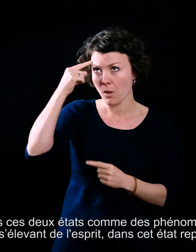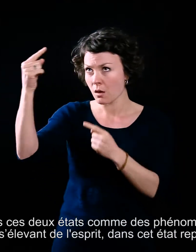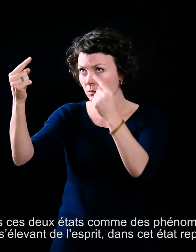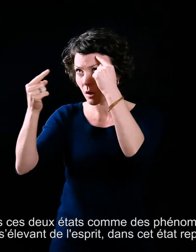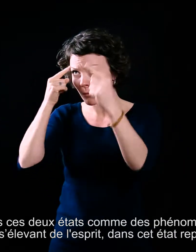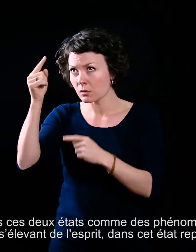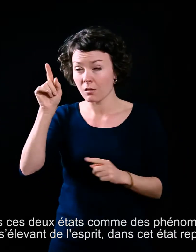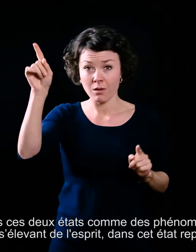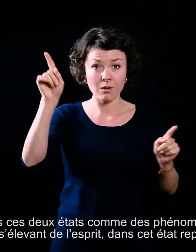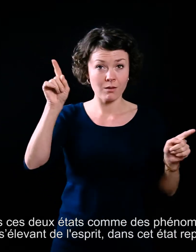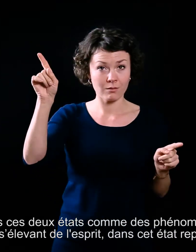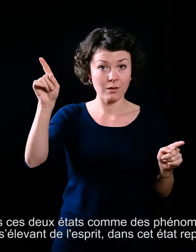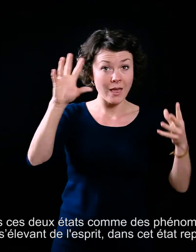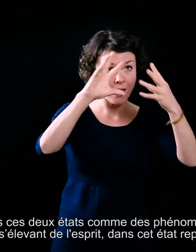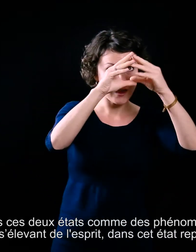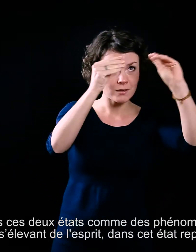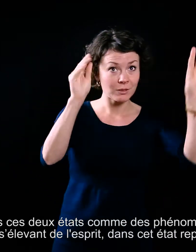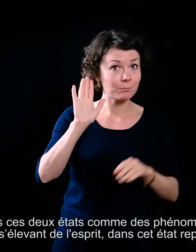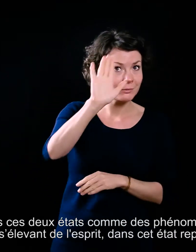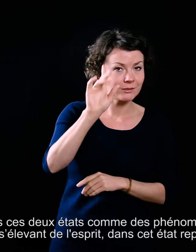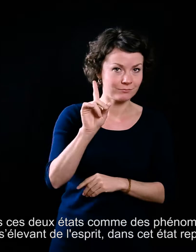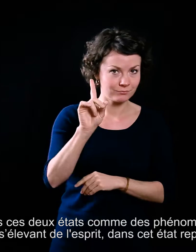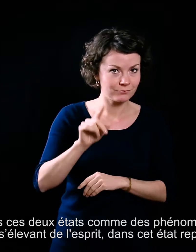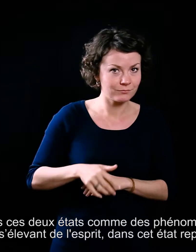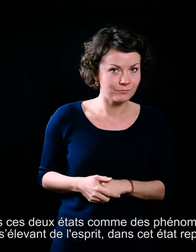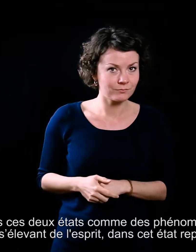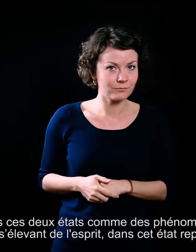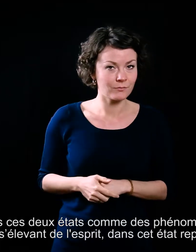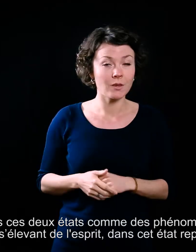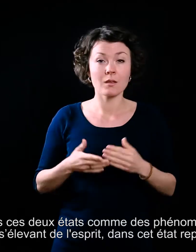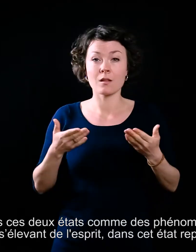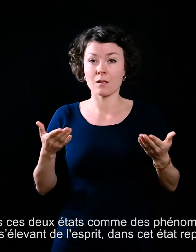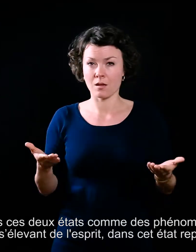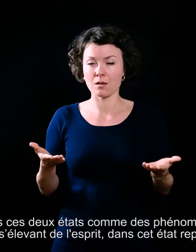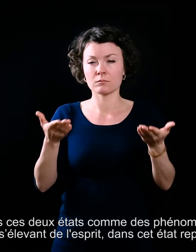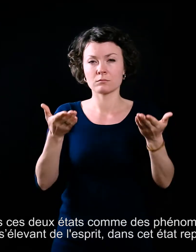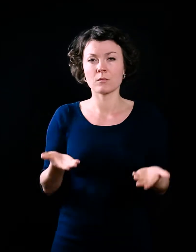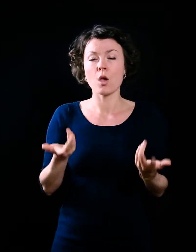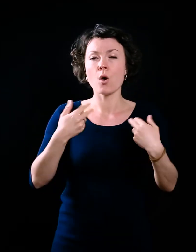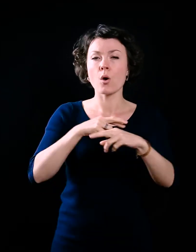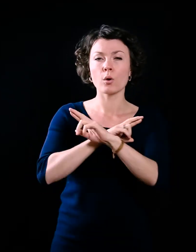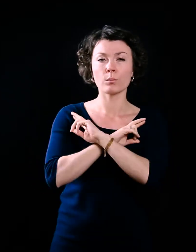comme des phénomènes mentaux s'élevant de l'esprit. Dans cet état, repose.